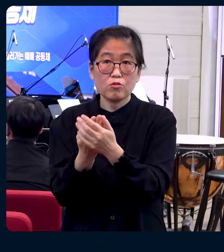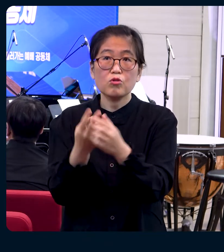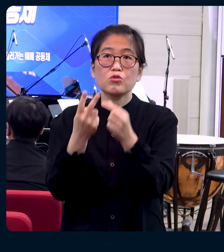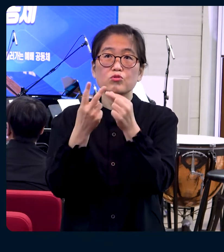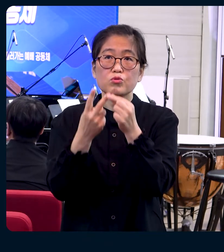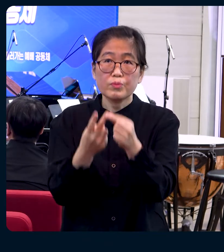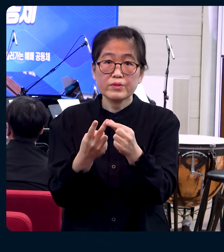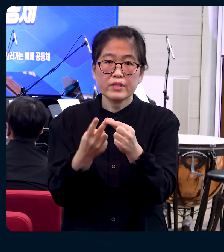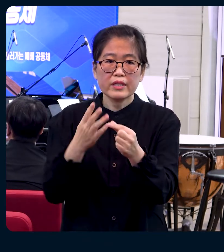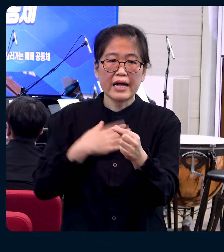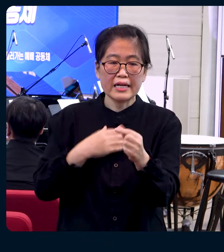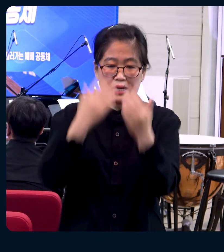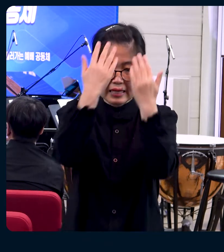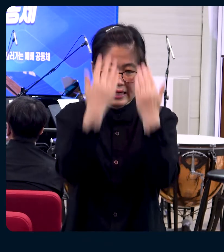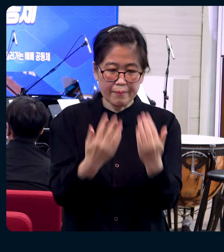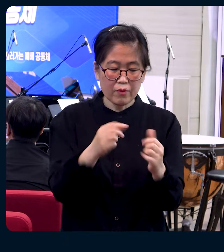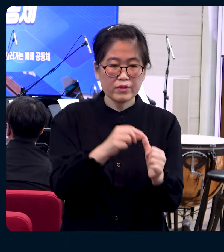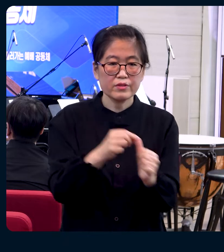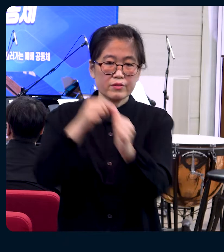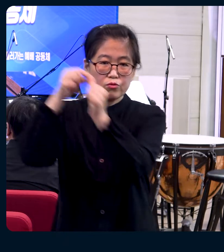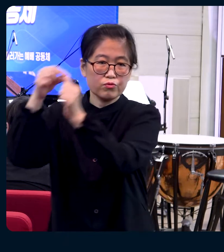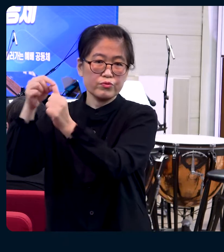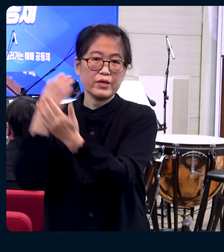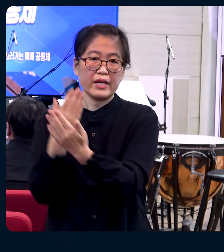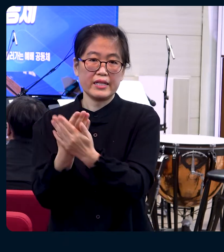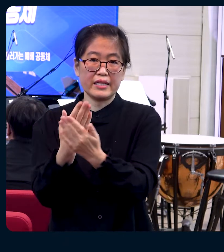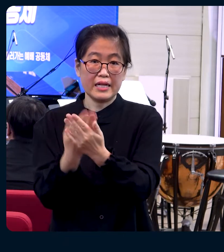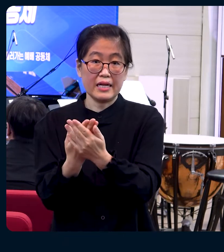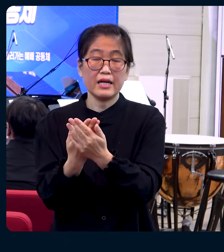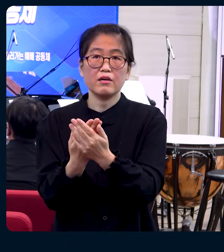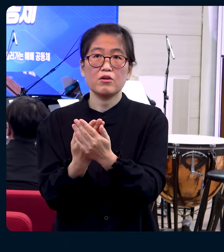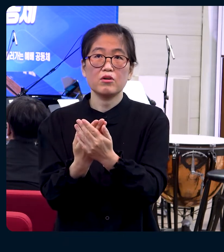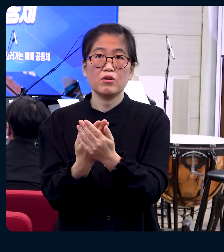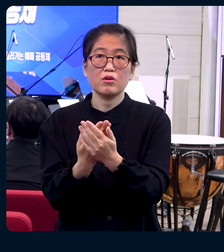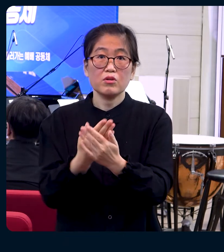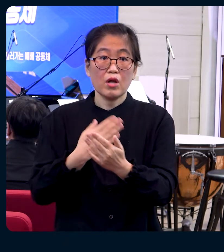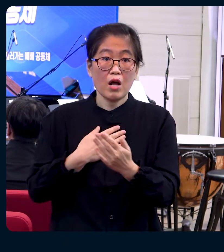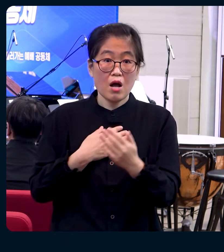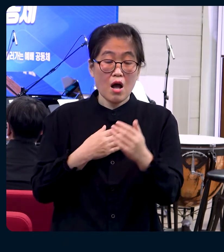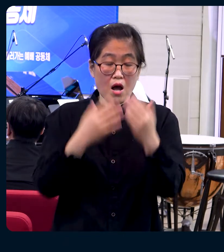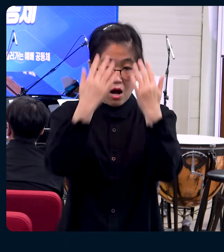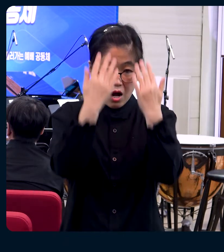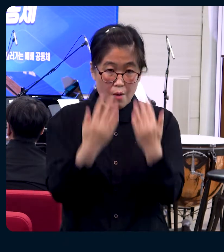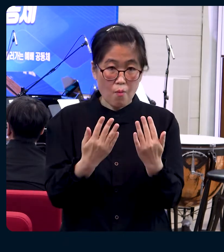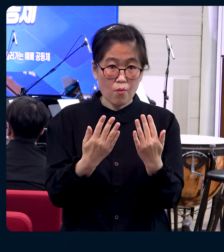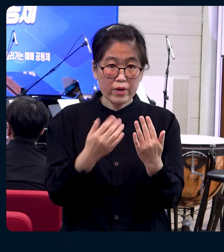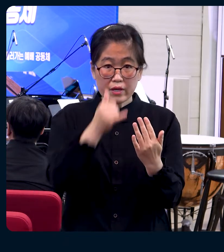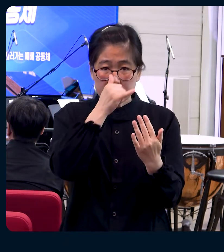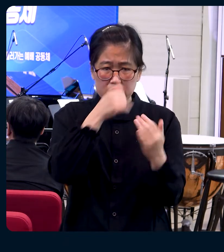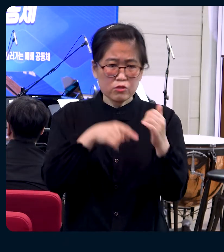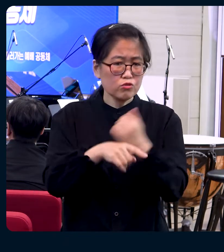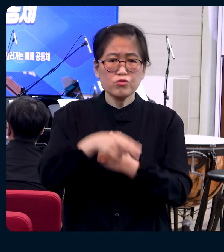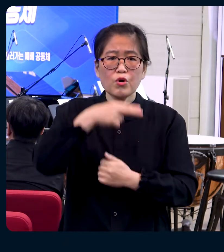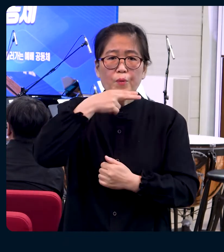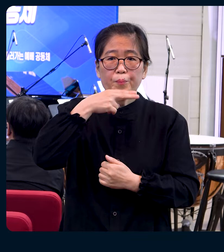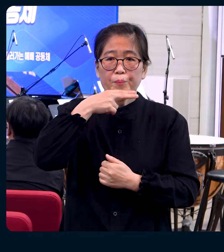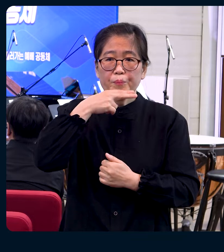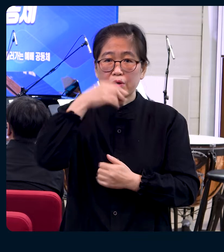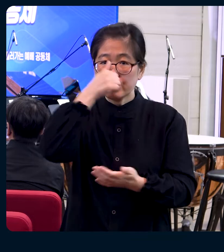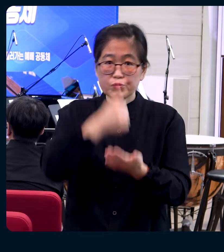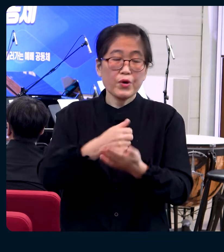두 번째, 이 감옥에서 나를 건져내 달라고 부탁합니다. 그 이유는 나는 감옥에 잡히를 하지 않았다는 것입니다.